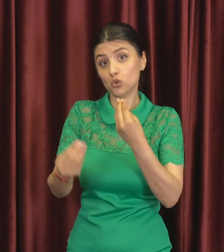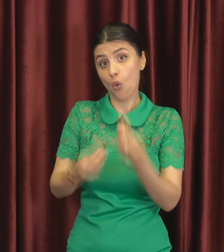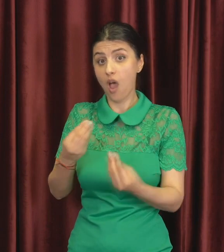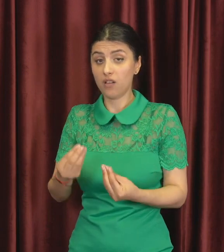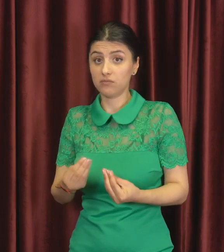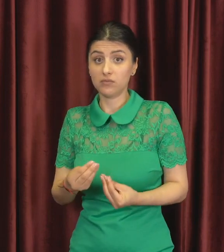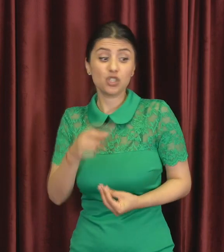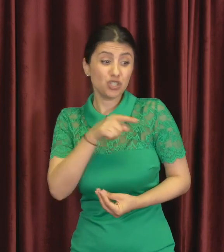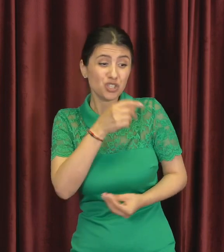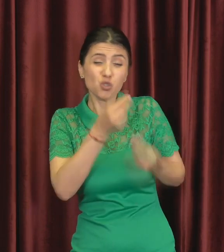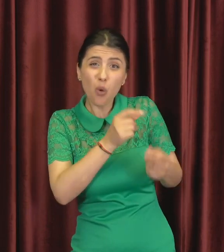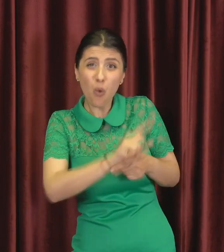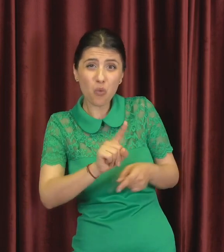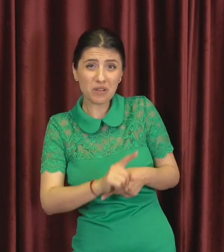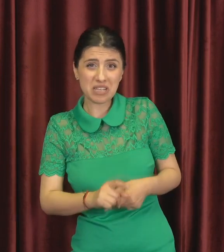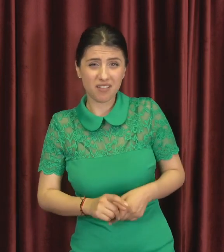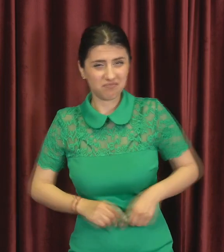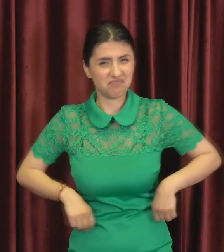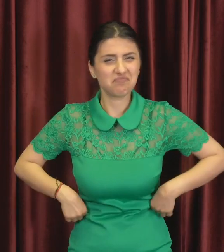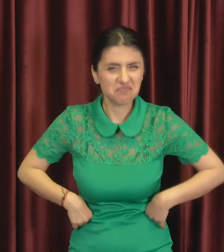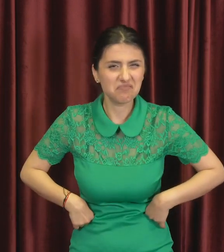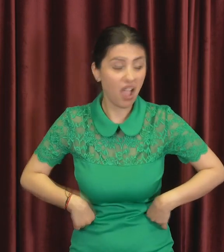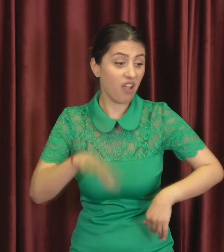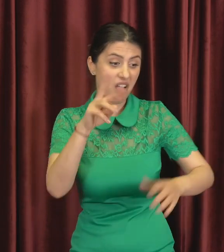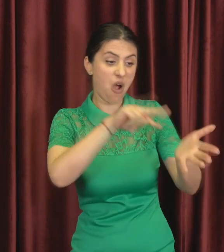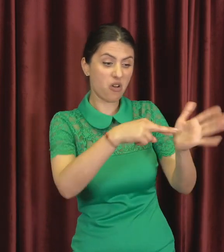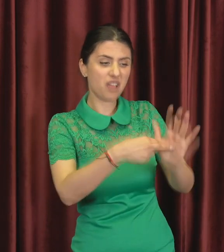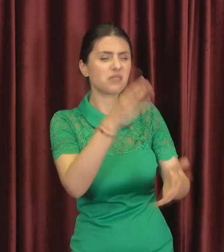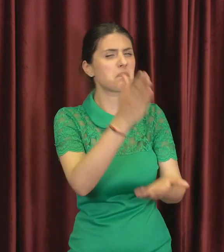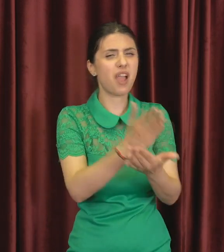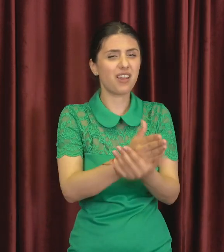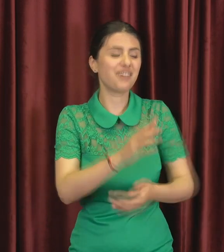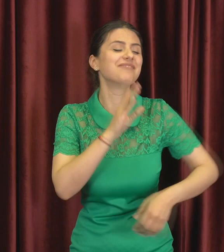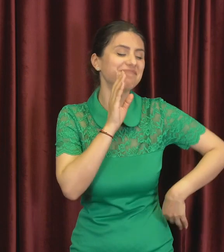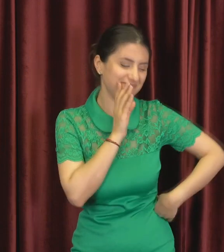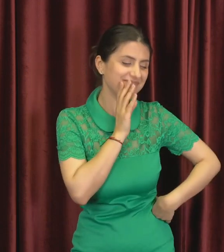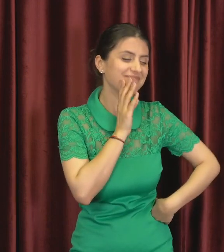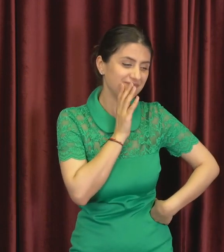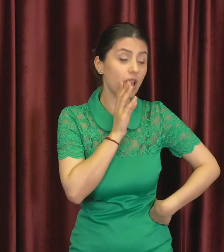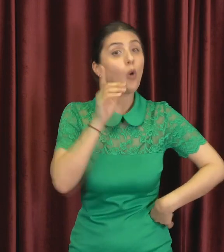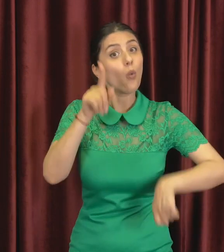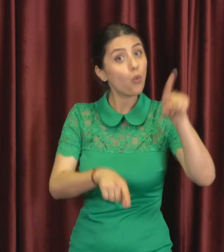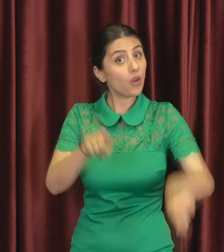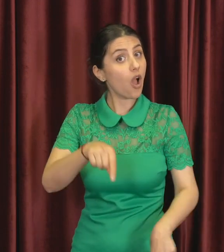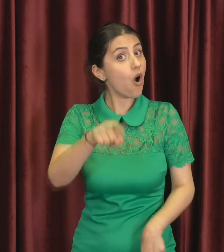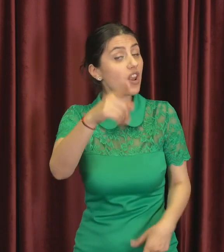iar jocuri se organizează mereu, buhuhu. Uneori câștigi,